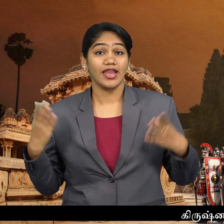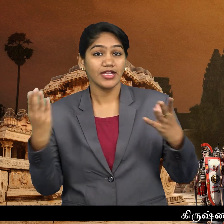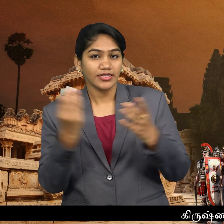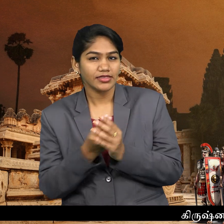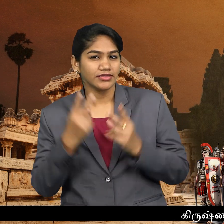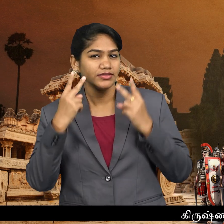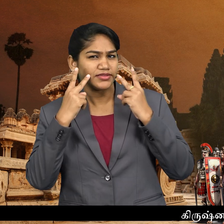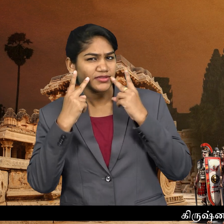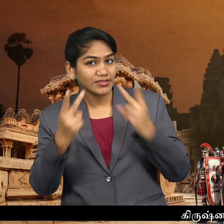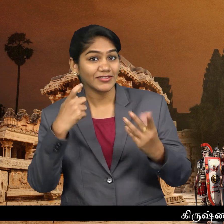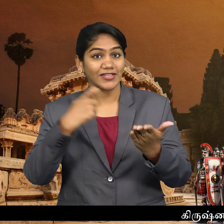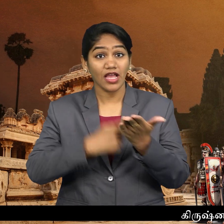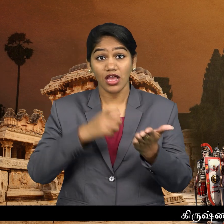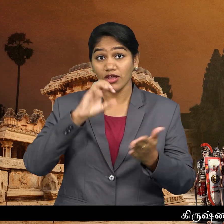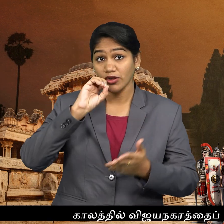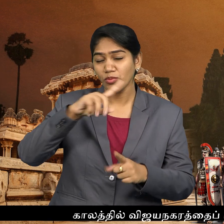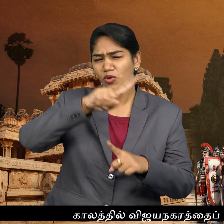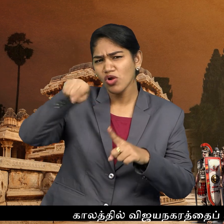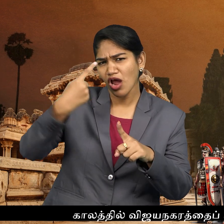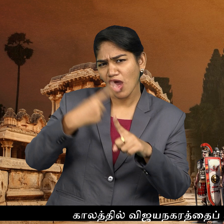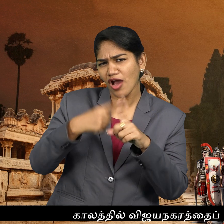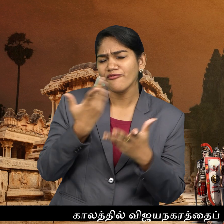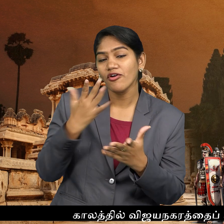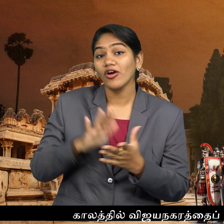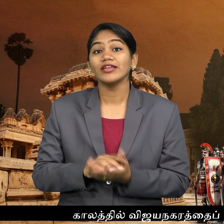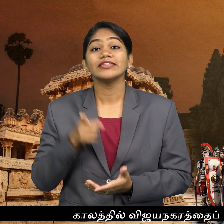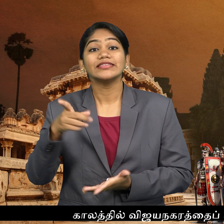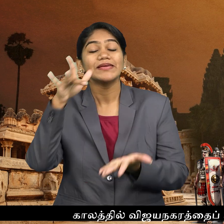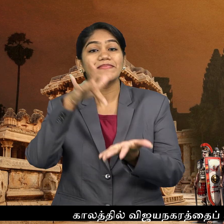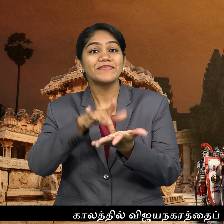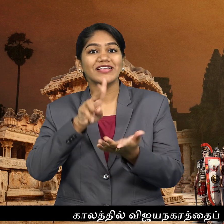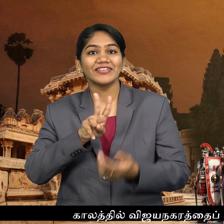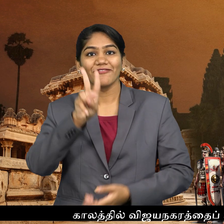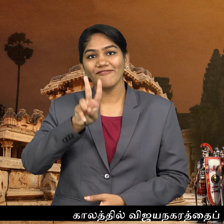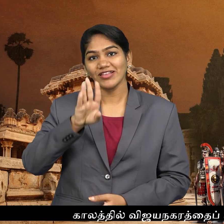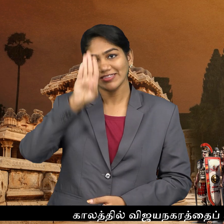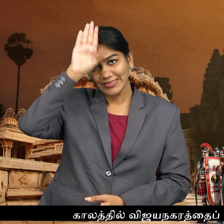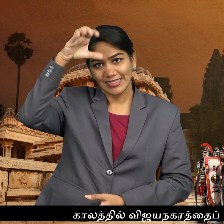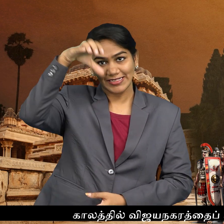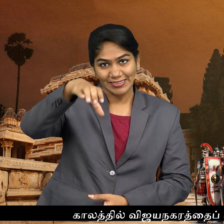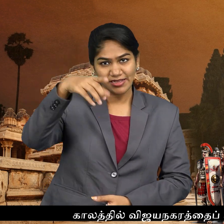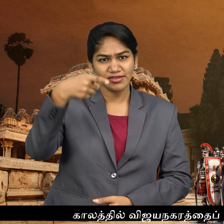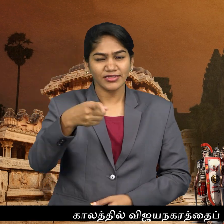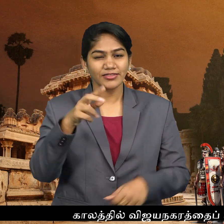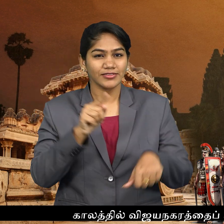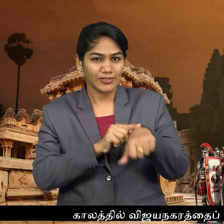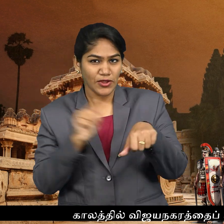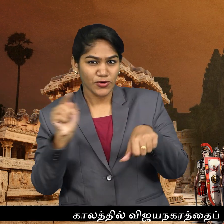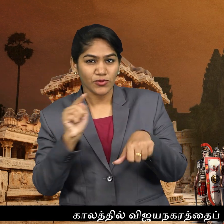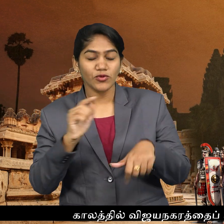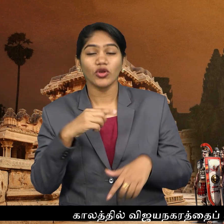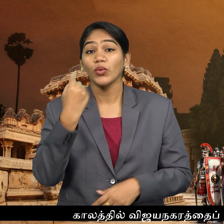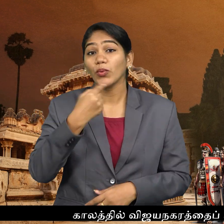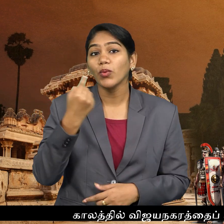கிருஷ்ணதேவராயர் காலத்தில் விஜயநகரத்தை குறித்து செய்தியை பார்ப்போம்.